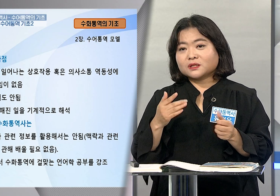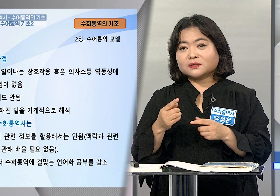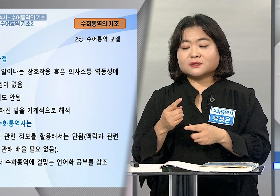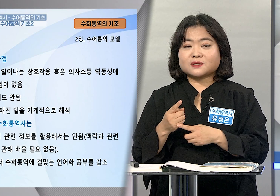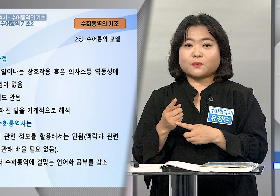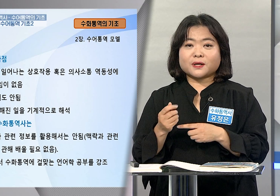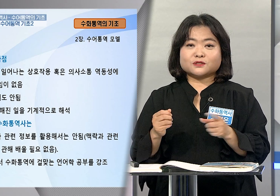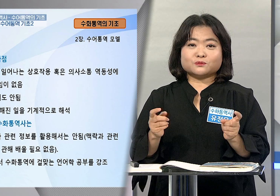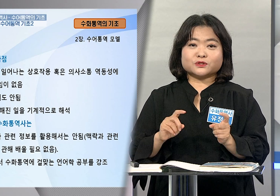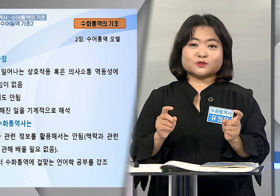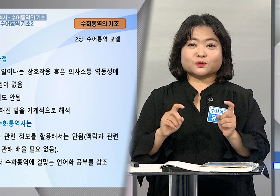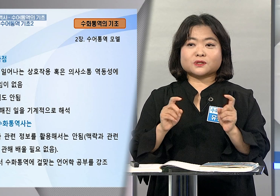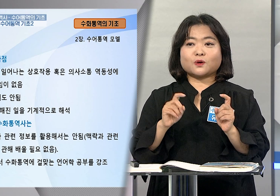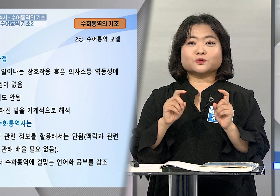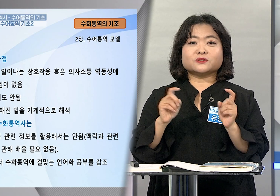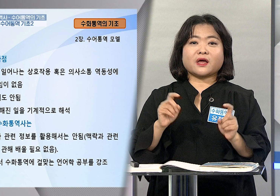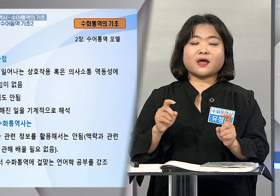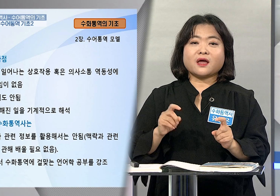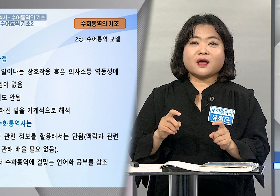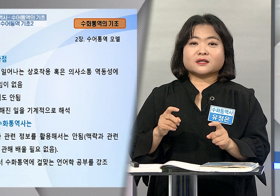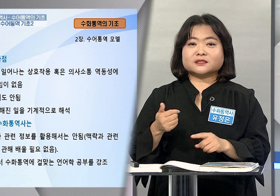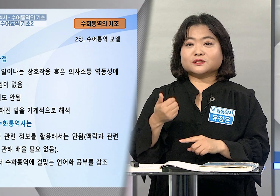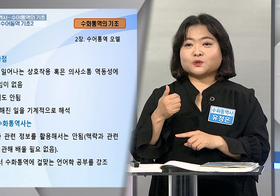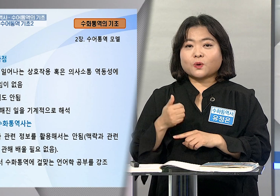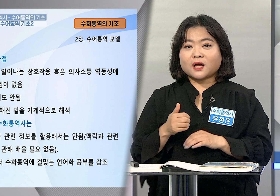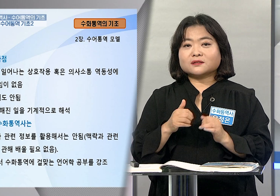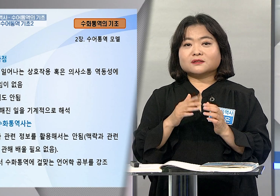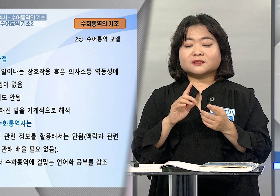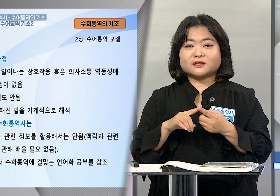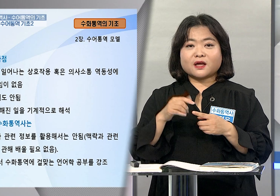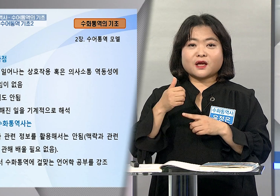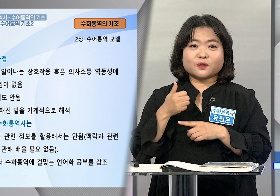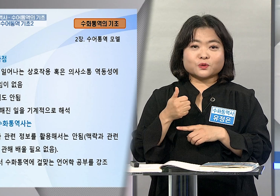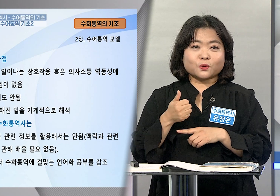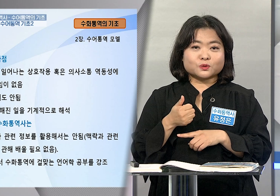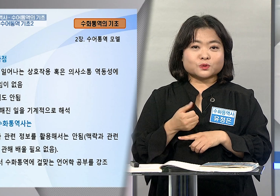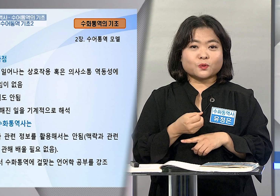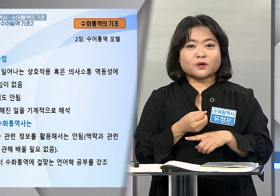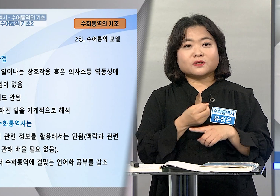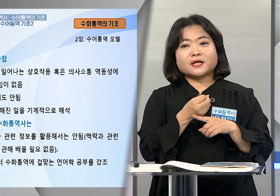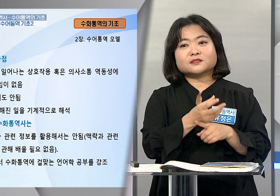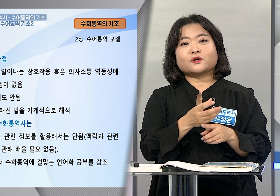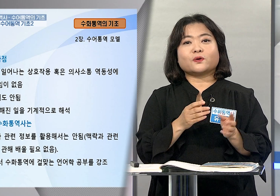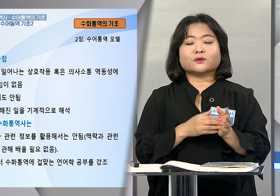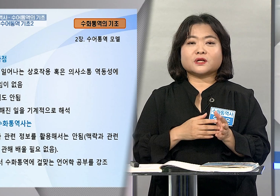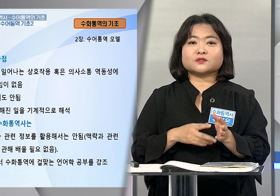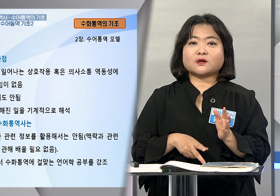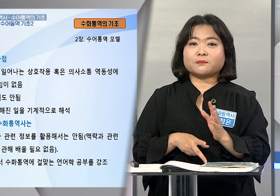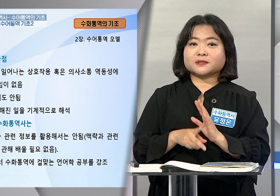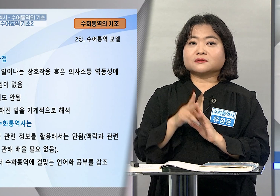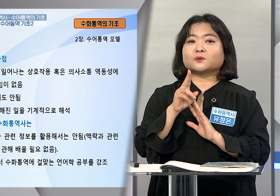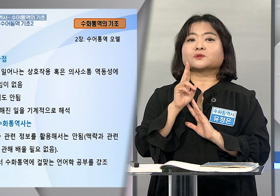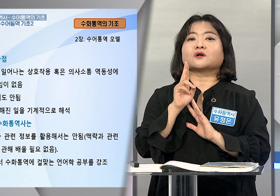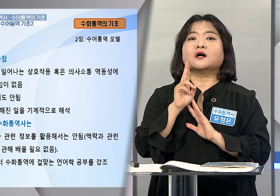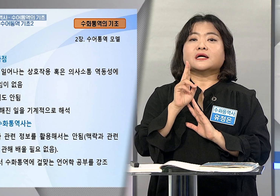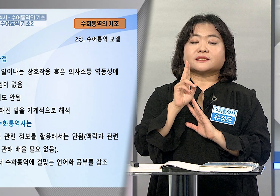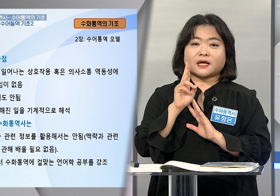농인 사업하시는 분이 서로 싸우는데 그 욕하는 걸 그대로 욕으로 동역을 했어요. 그래서 사업 파트너로서 사이가